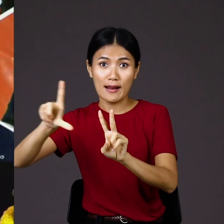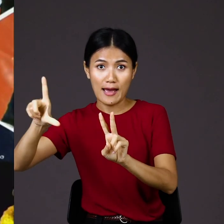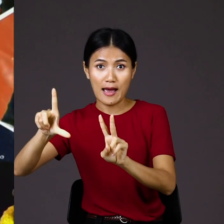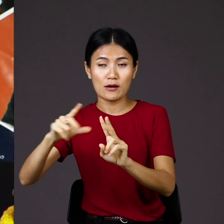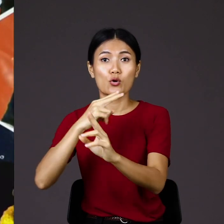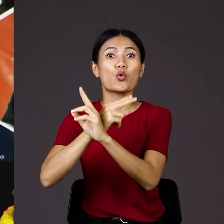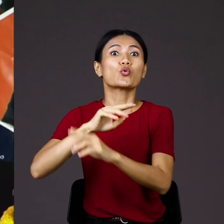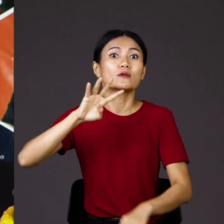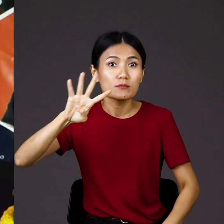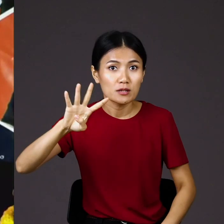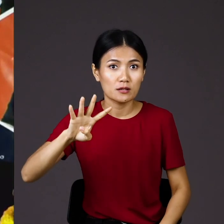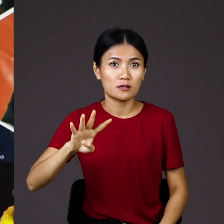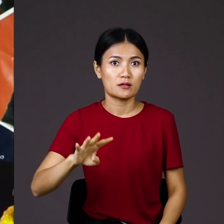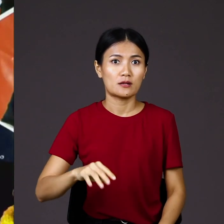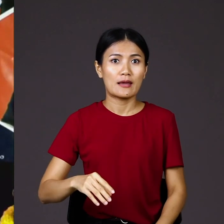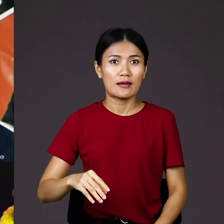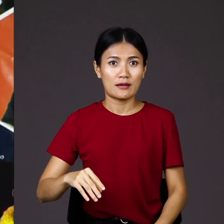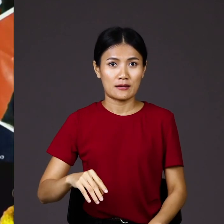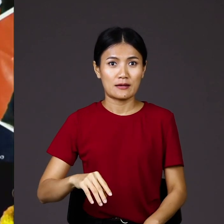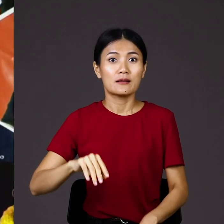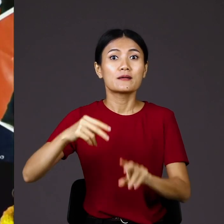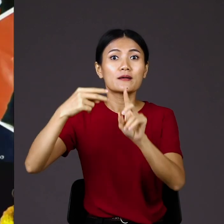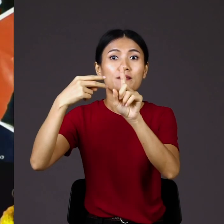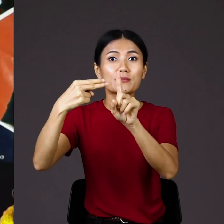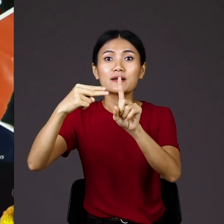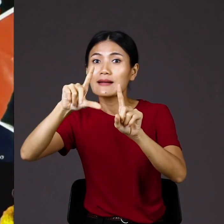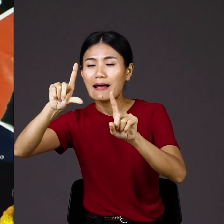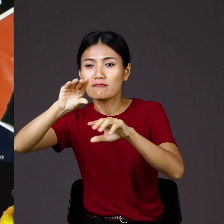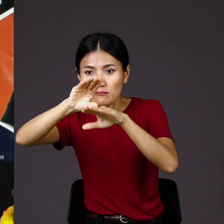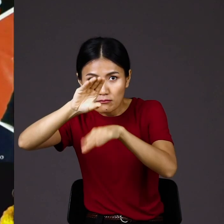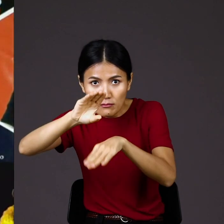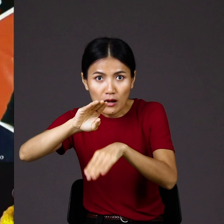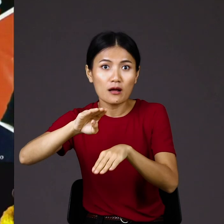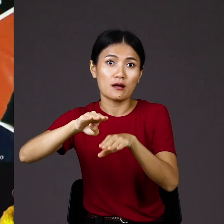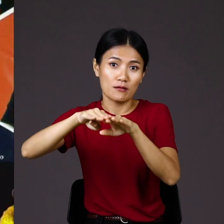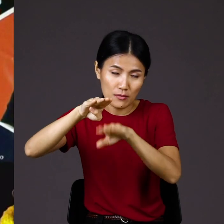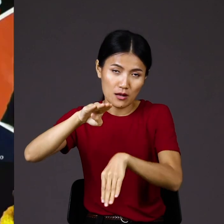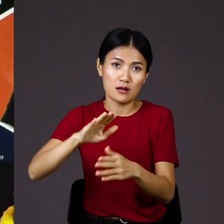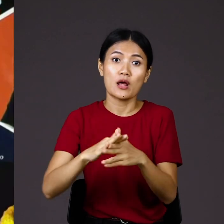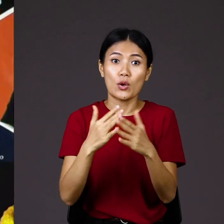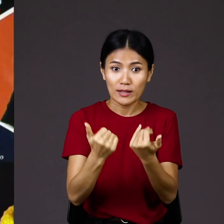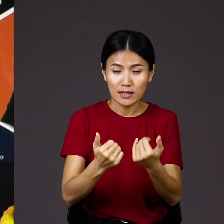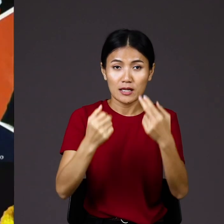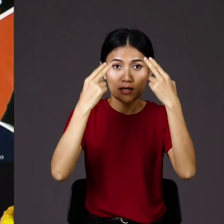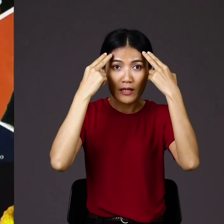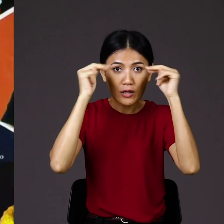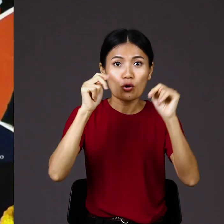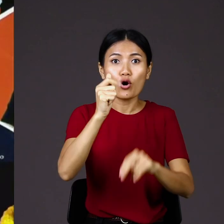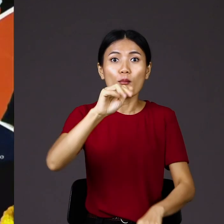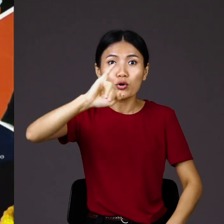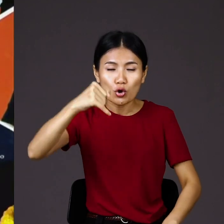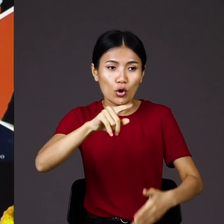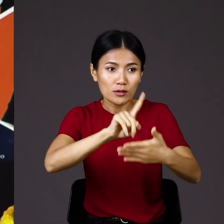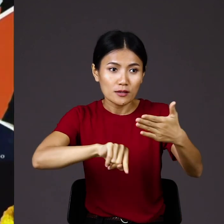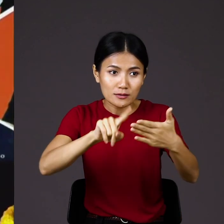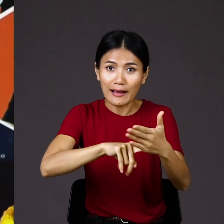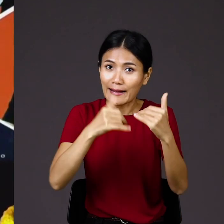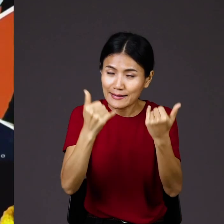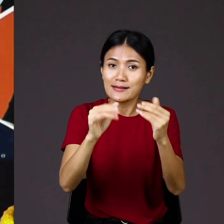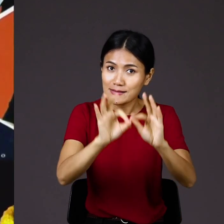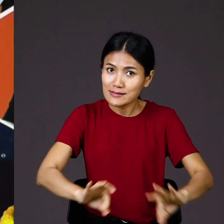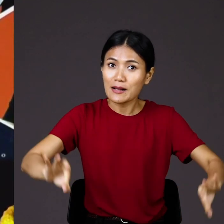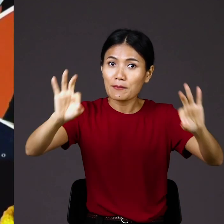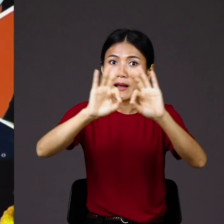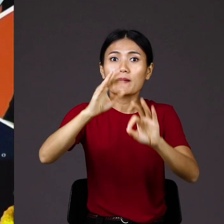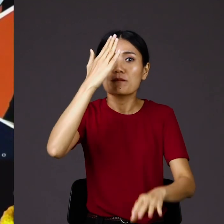าน4ปีเกือบ 10,000 ล้านบาทดังนั้นการเลือกนายกอบจ.ครั้งนี้จึงสำคัญมากครับเพราะพี่น้องก